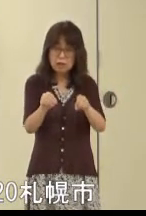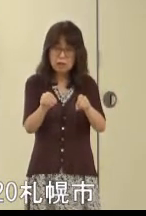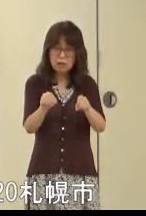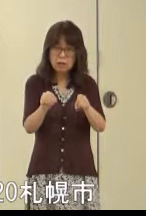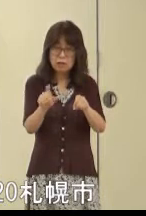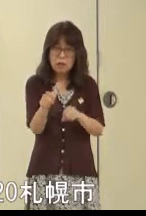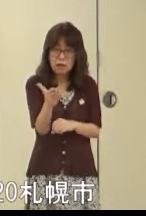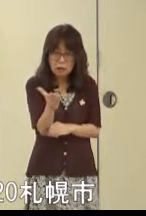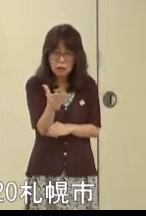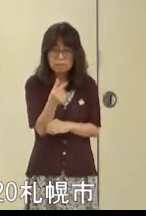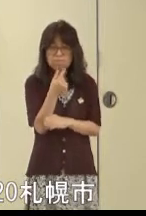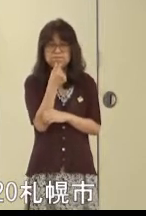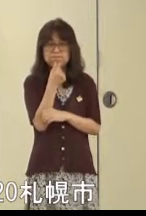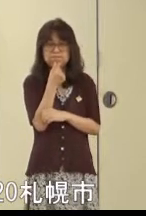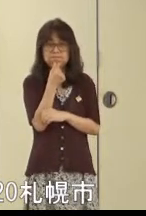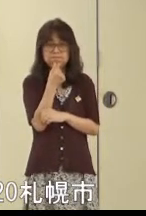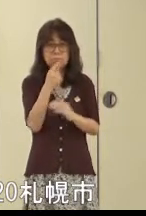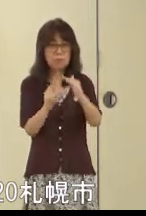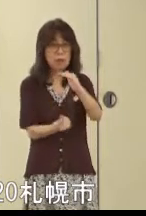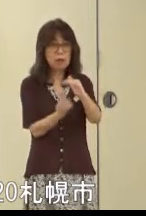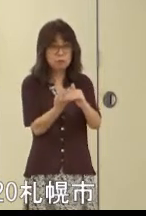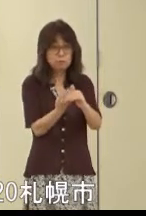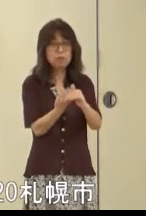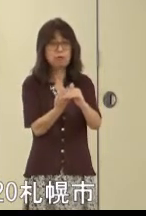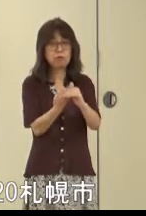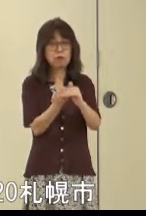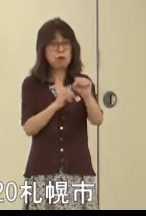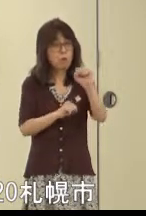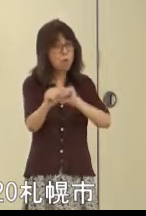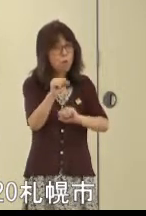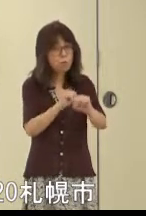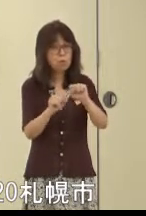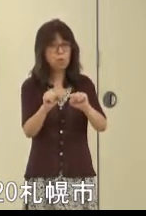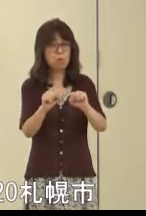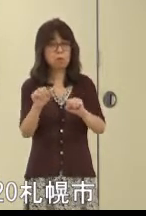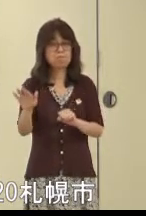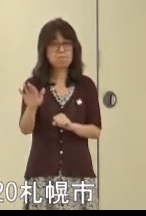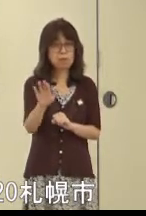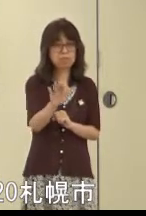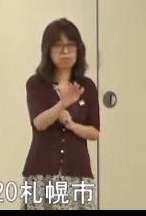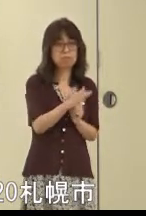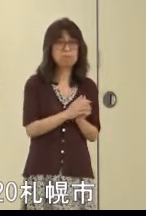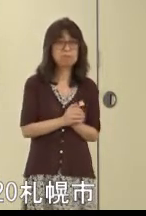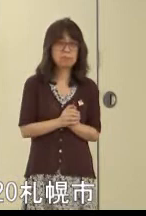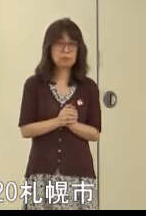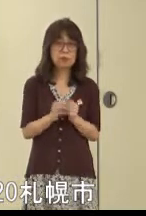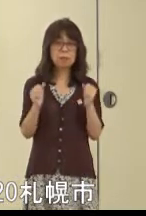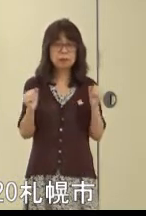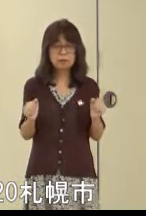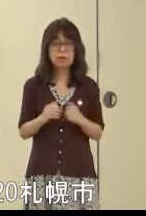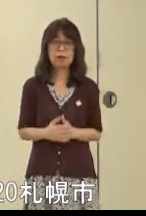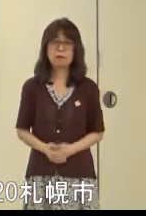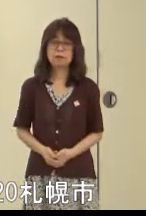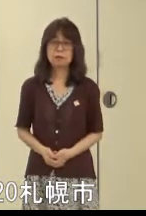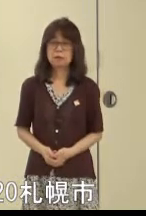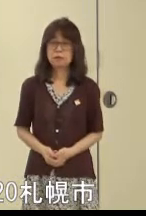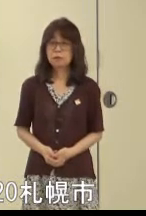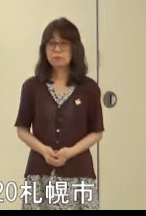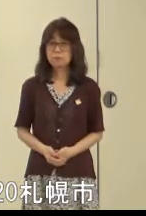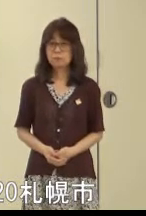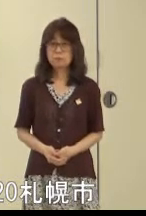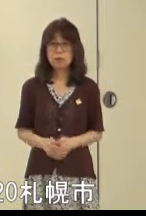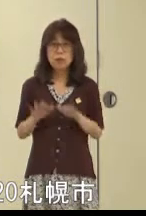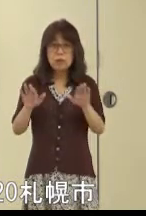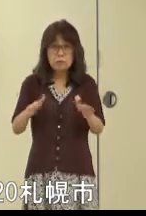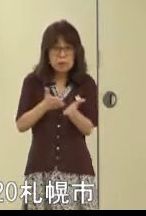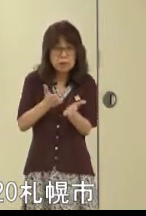がが出るようなそういう行動されているという方もいらっしゃいましたこう